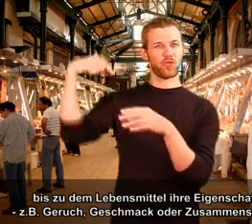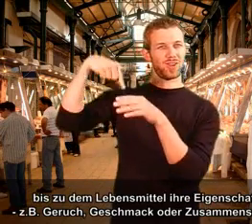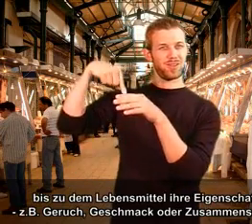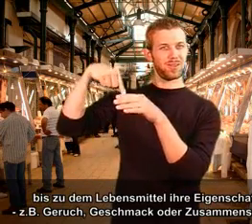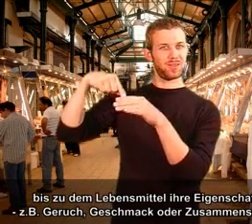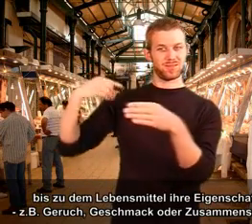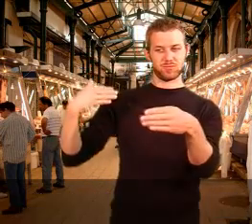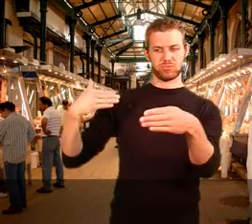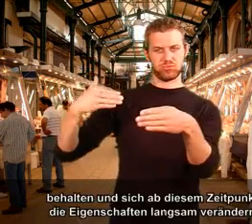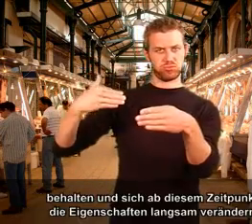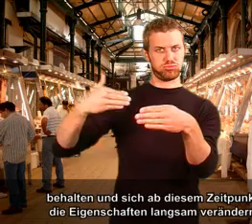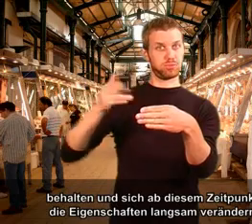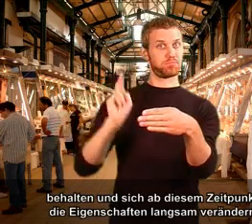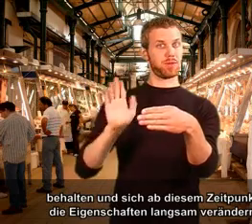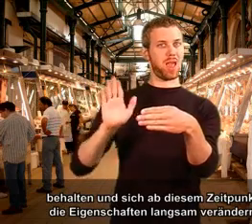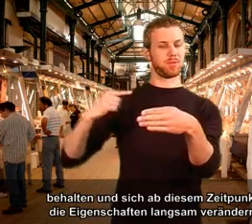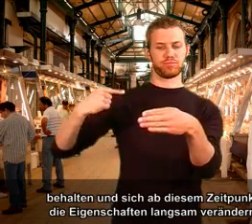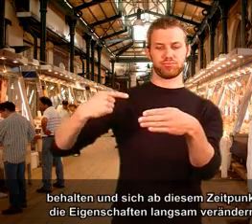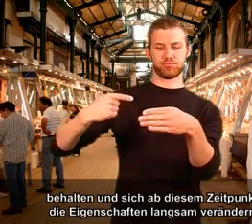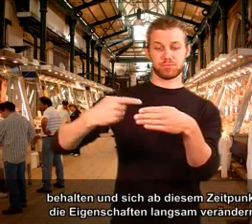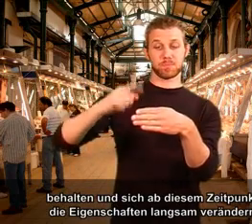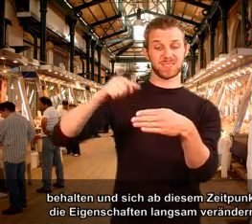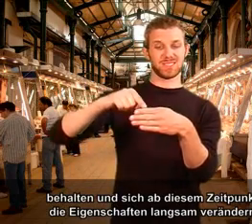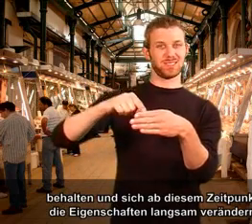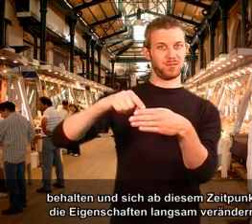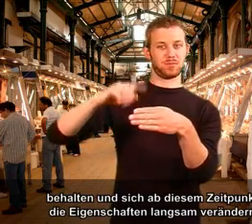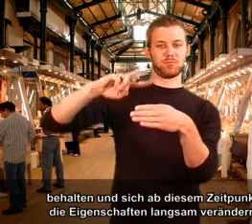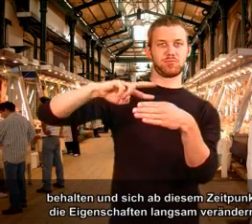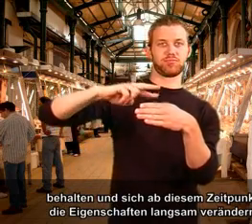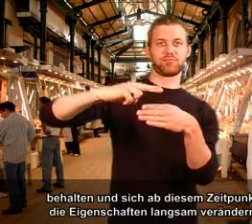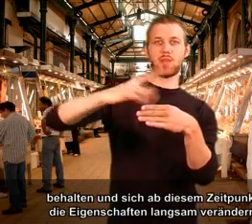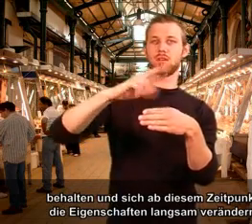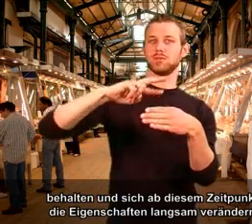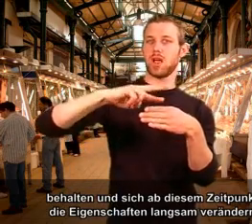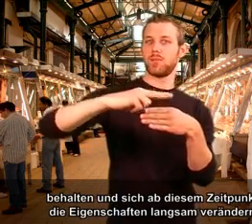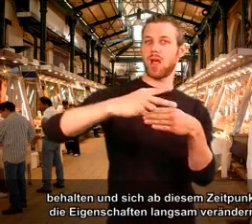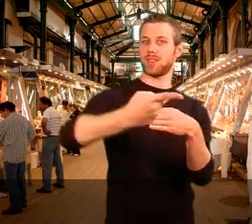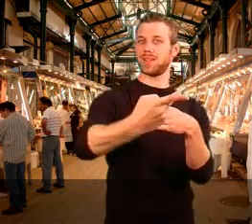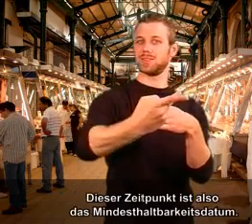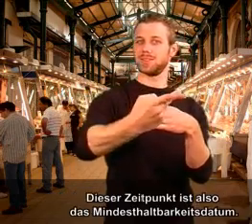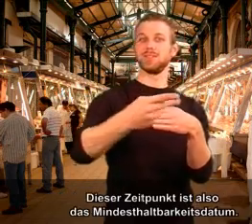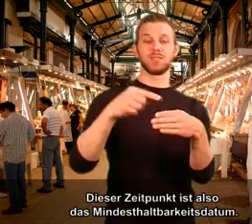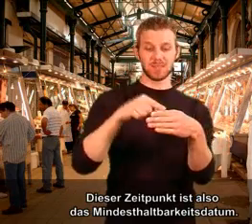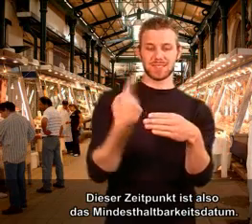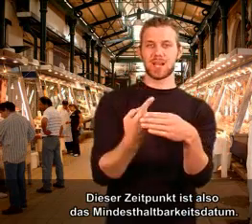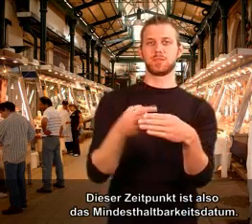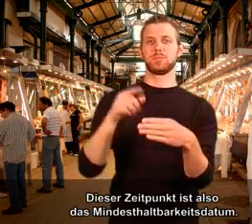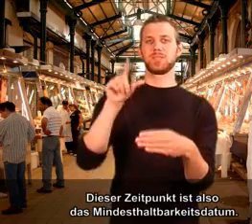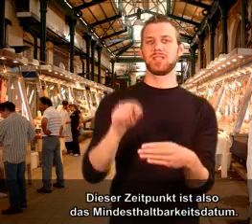Geschmack oder Zusammensetzung, behalten und sich ab diesem Zeitpunkt die Eigenschaften langsam verändern. Dieser